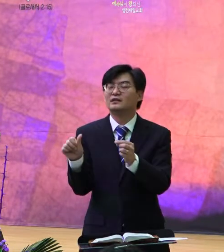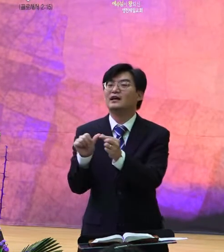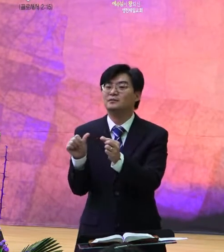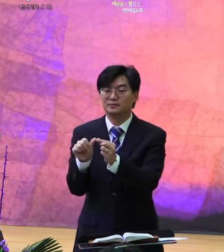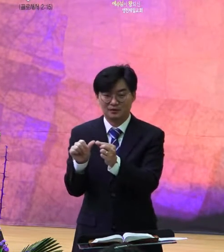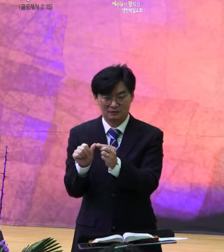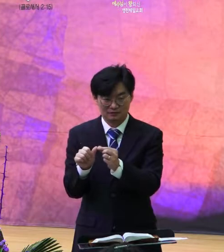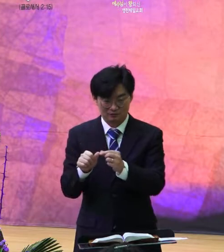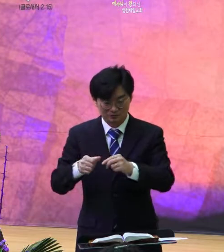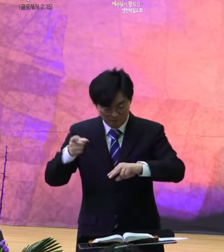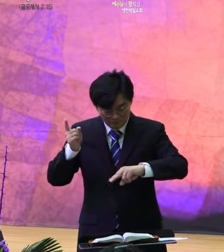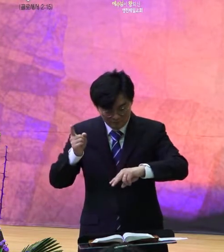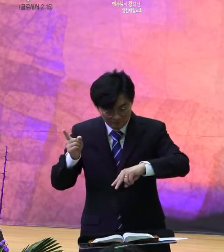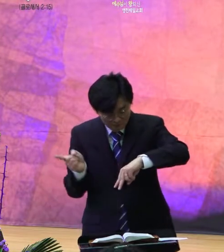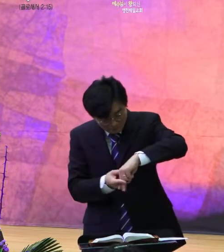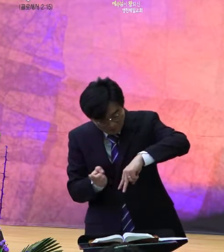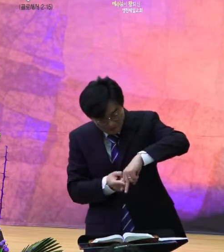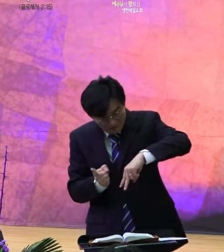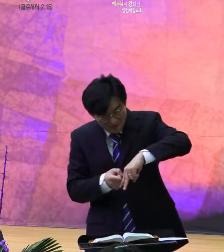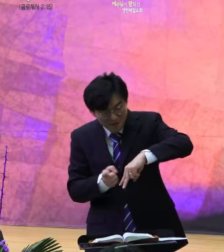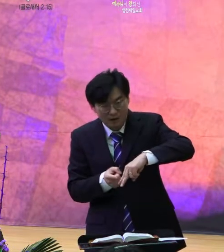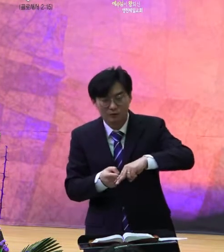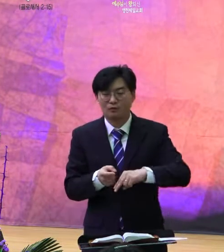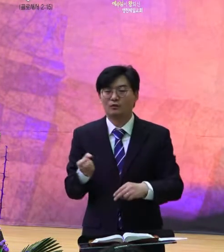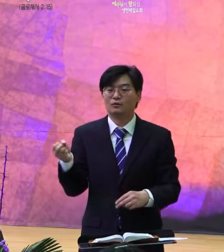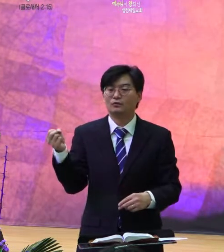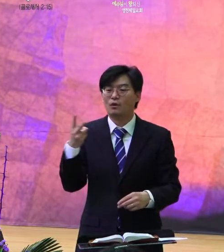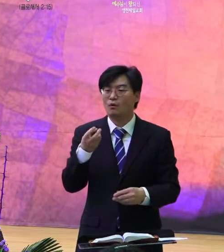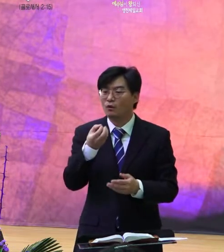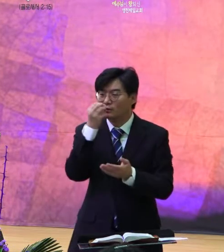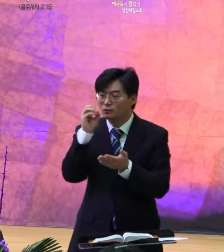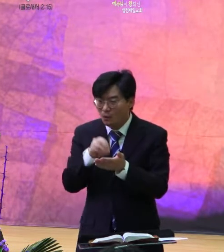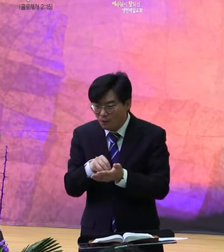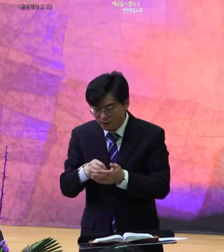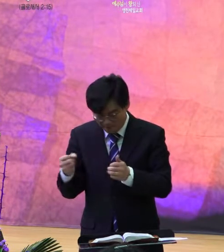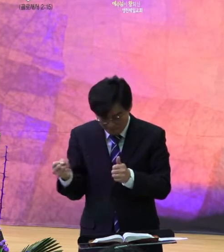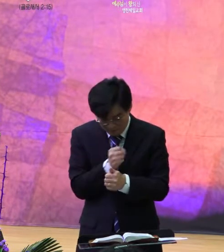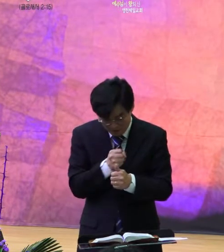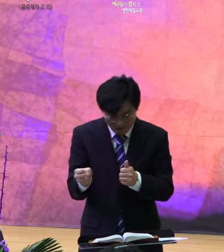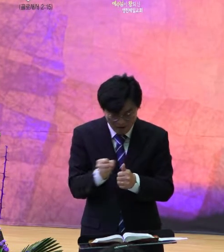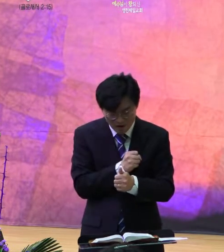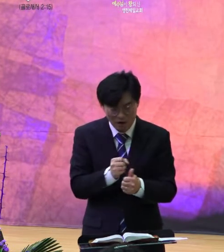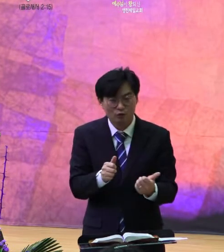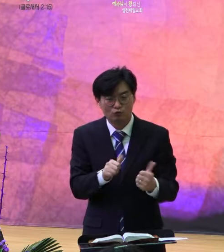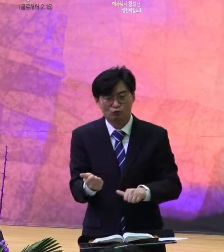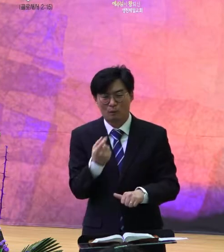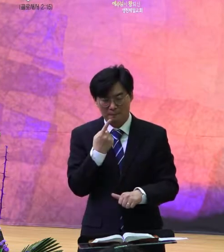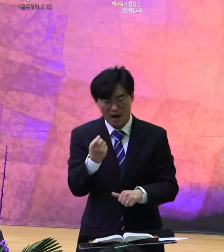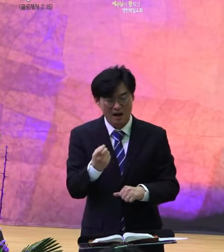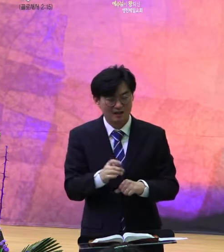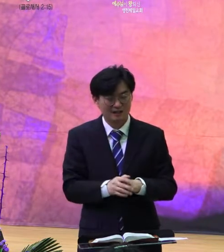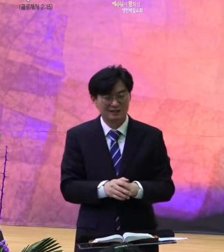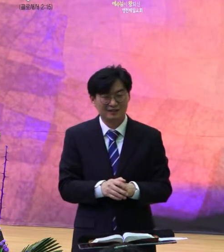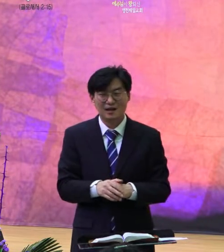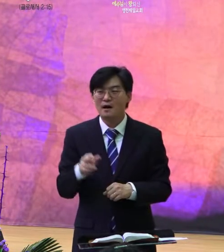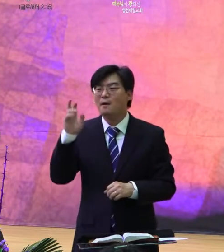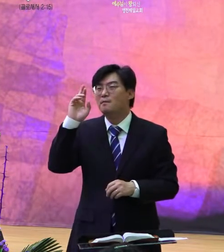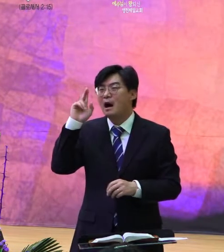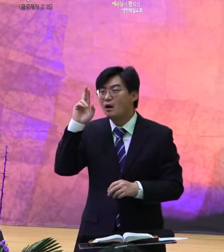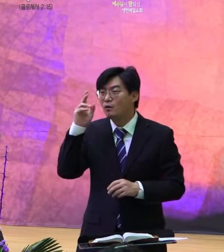폐장으로 맞았고 한 번은 돌에 맞아서 거의 죽을 뻔했습니다. 여러분, 그의 복음 전도의